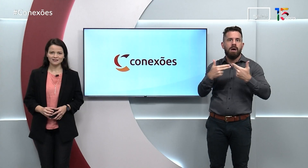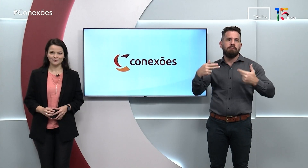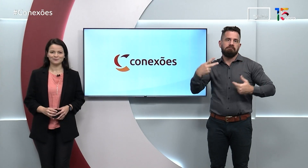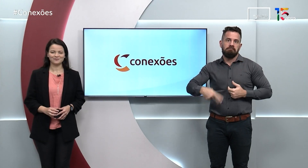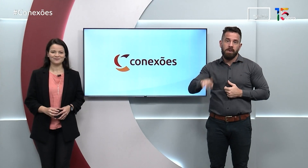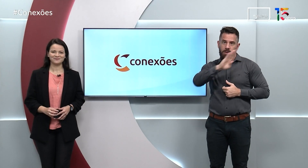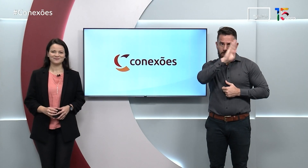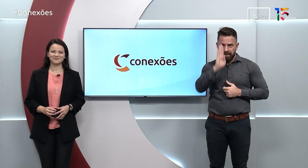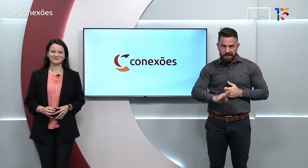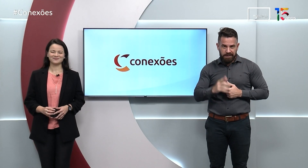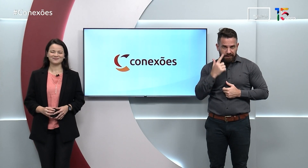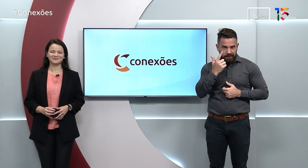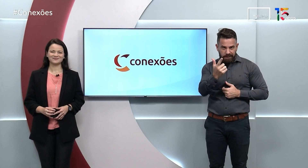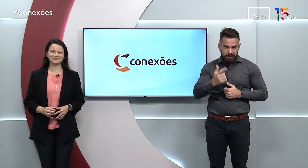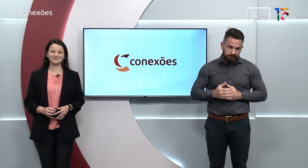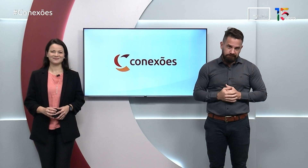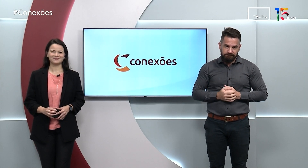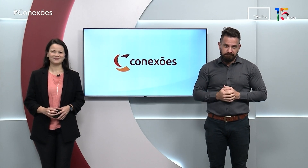do Brasil.